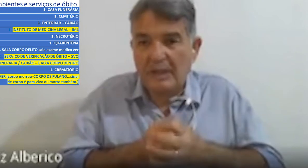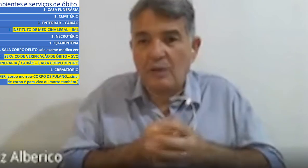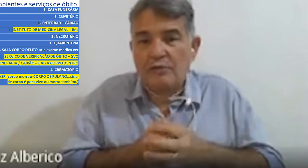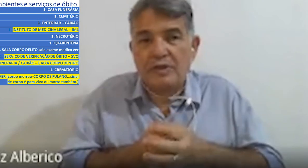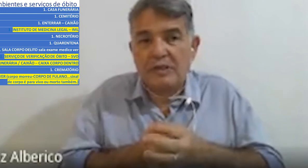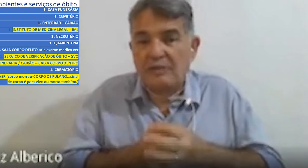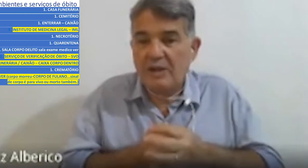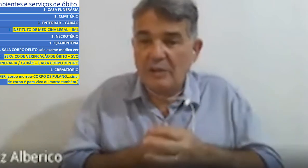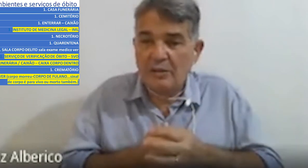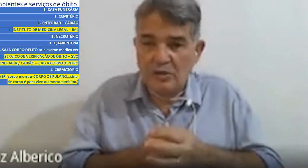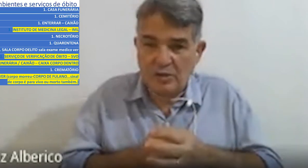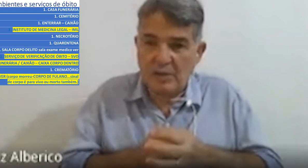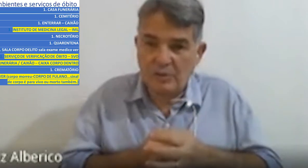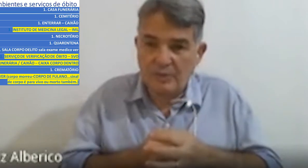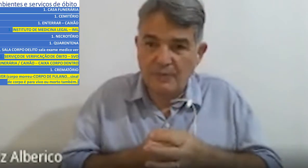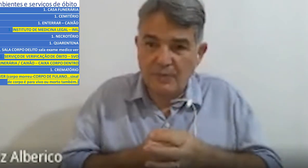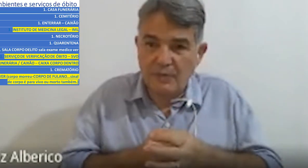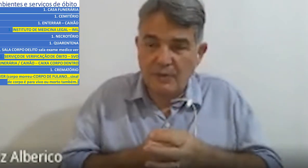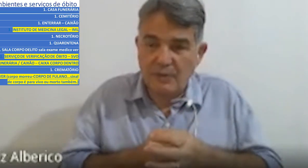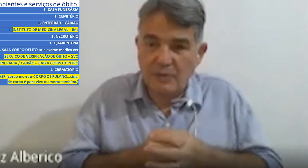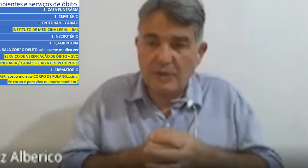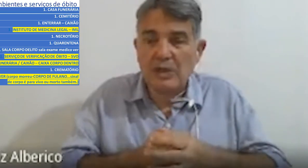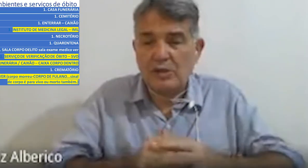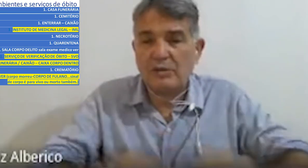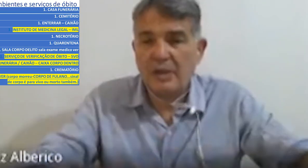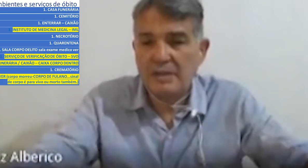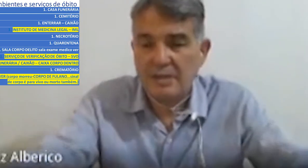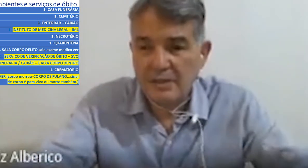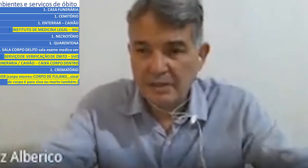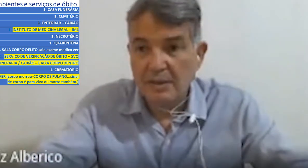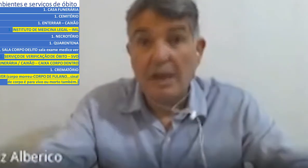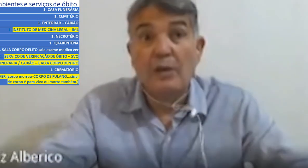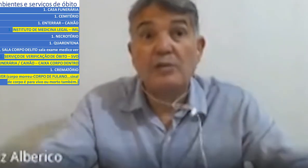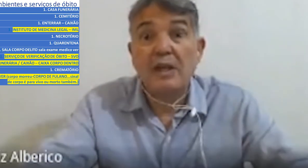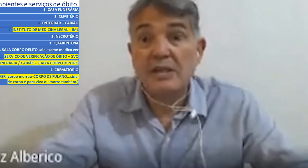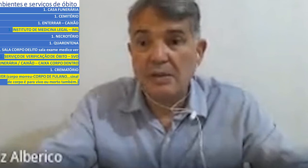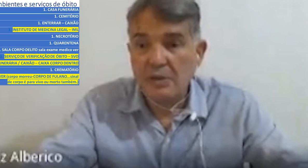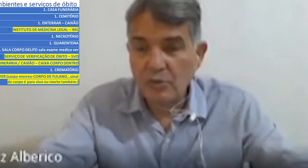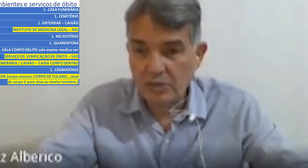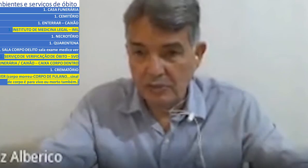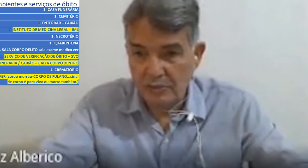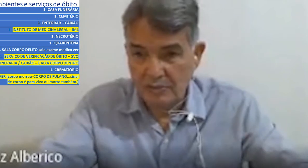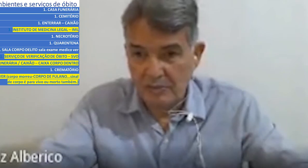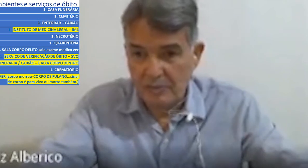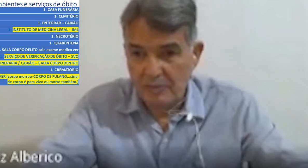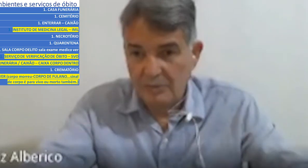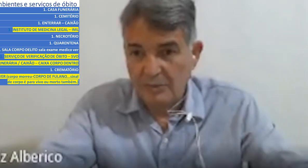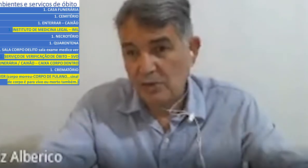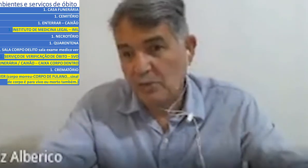mental, fica no emocional. E isso acontece. Acontece e muito. Mas como eles